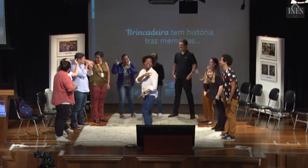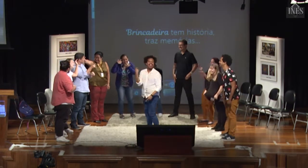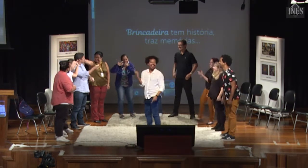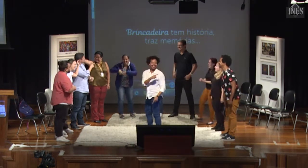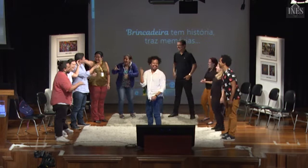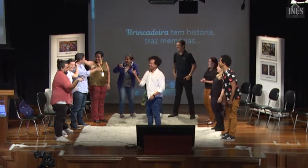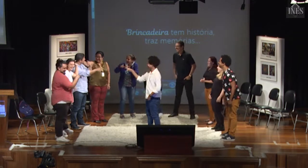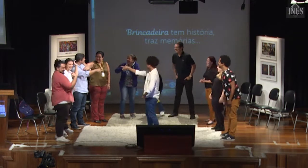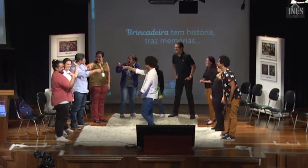Perdeu, errou.